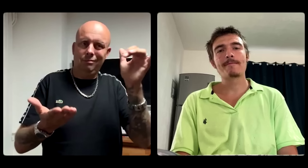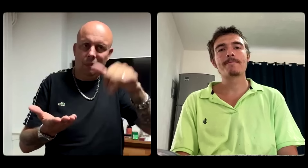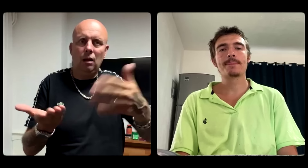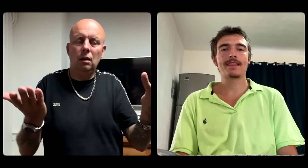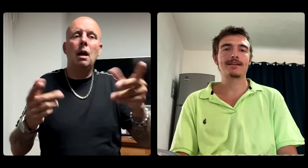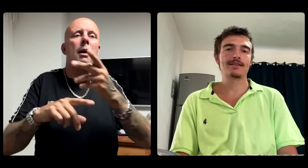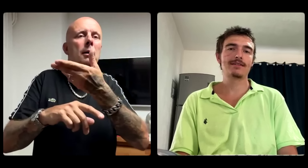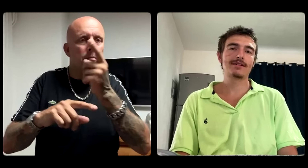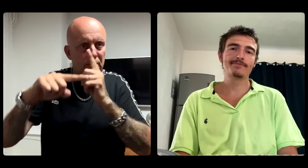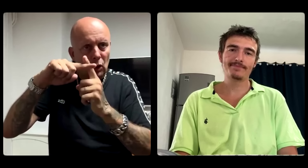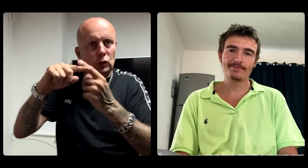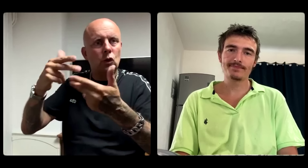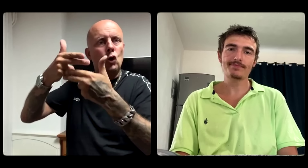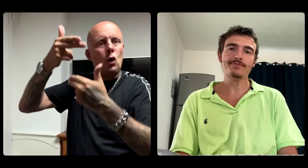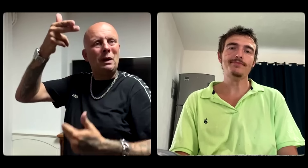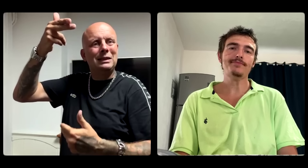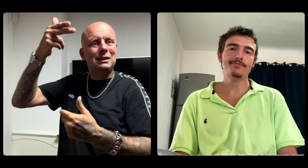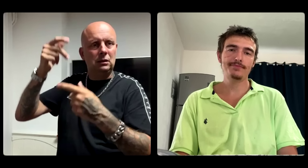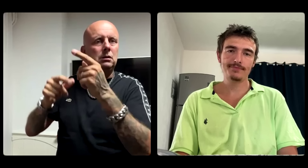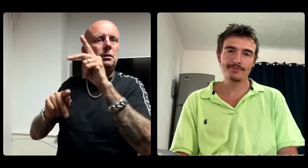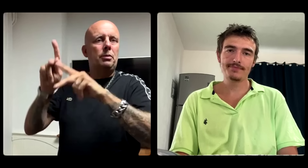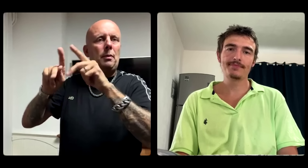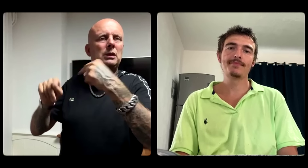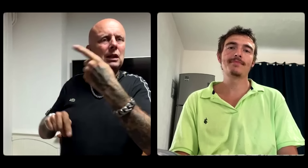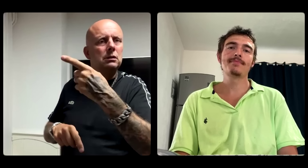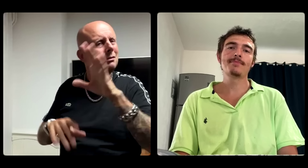want ik moet echt met je.